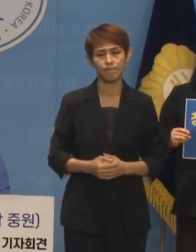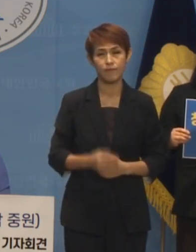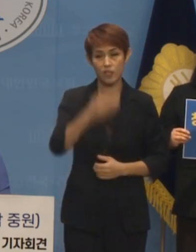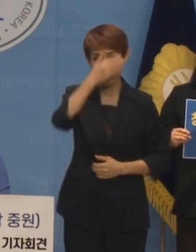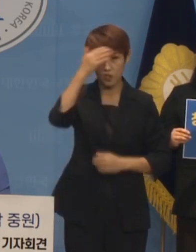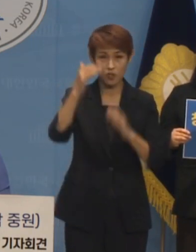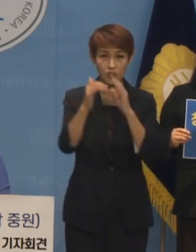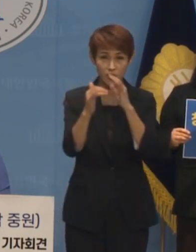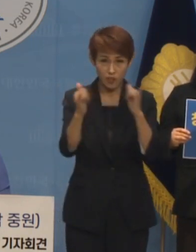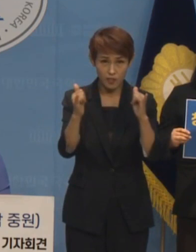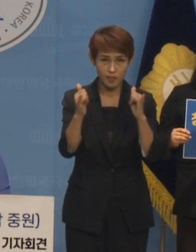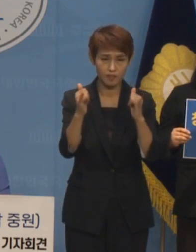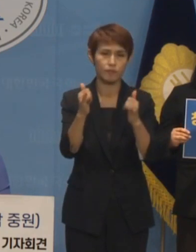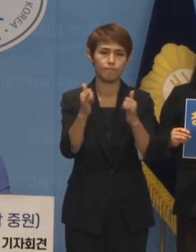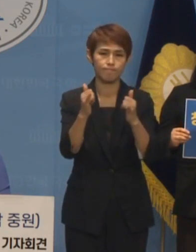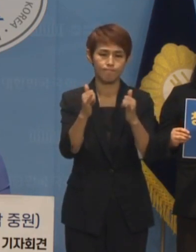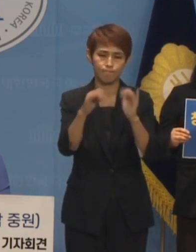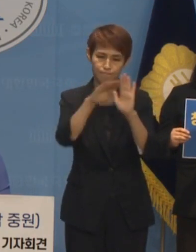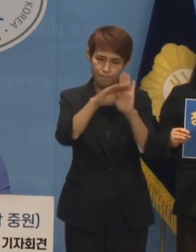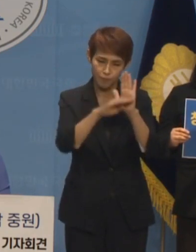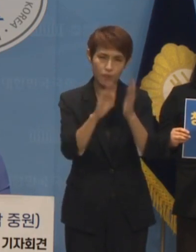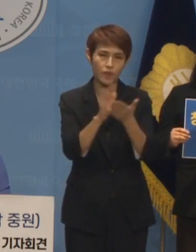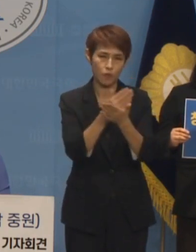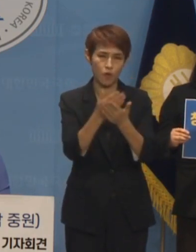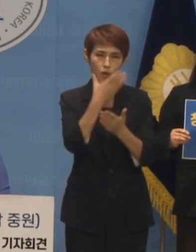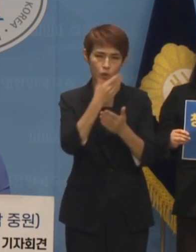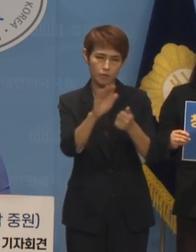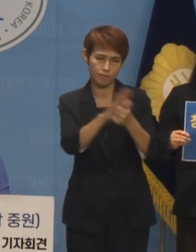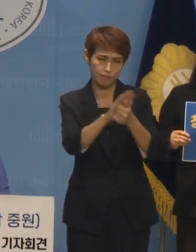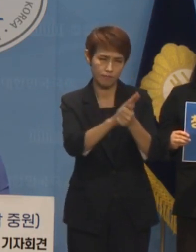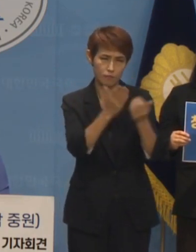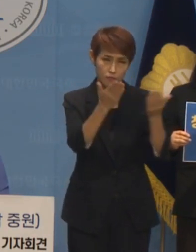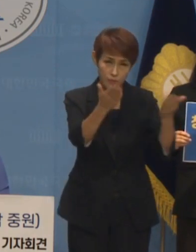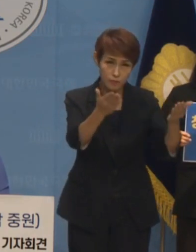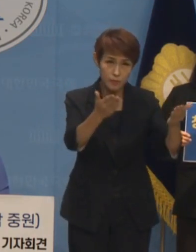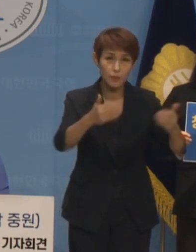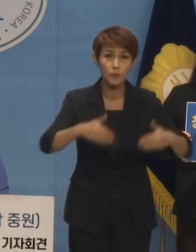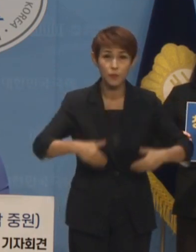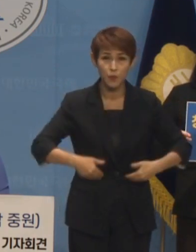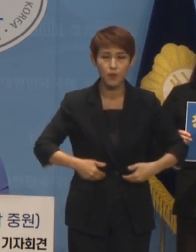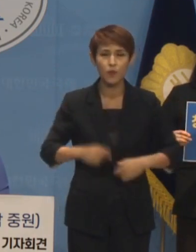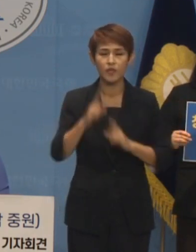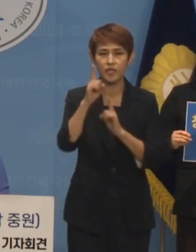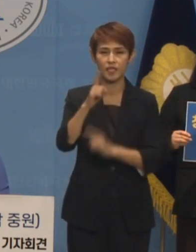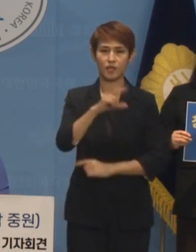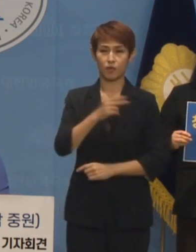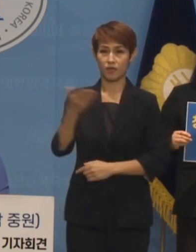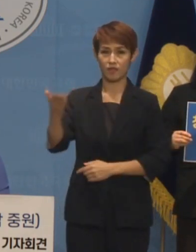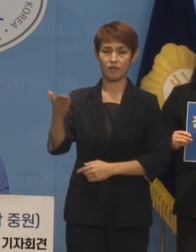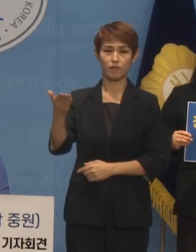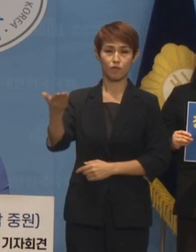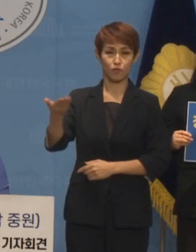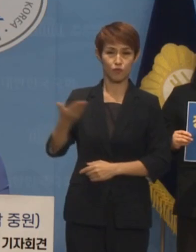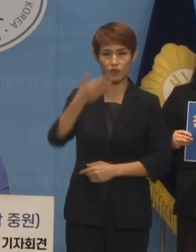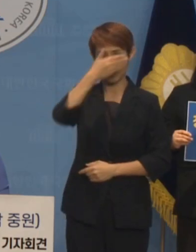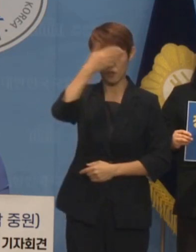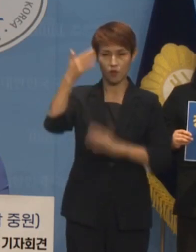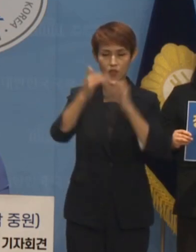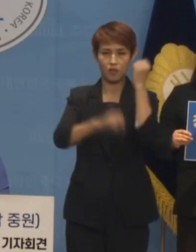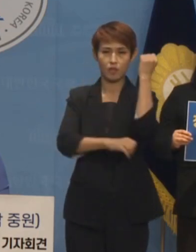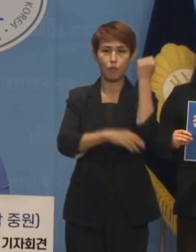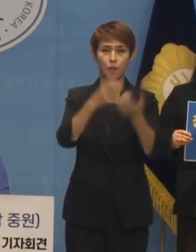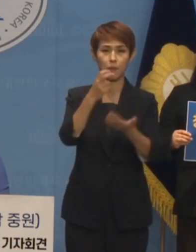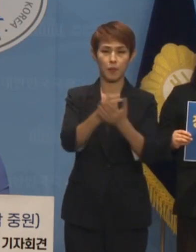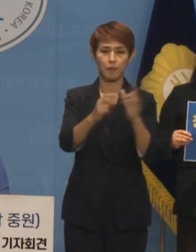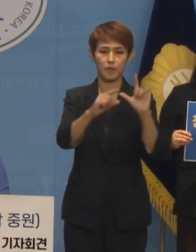청년을 세분화하여 보다 촘촘한 복지가 이루어질 수 있도록 이수진 의원이 대표 발의한 청년기본법